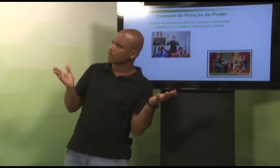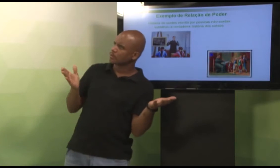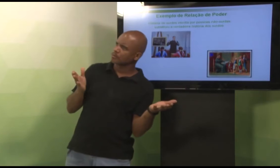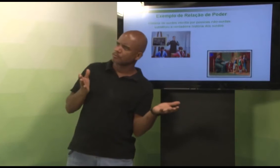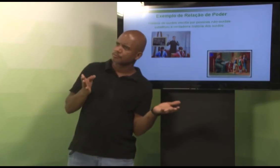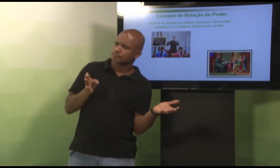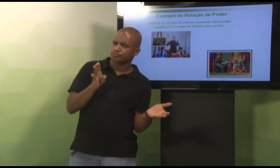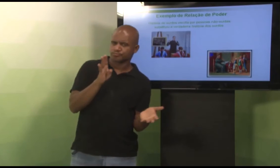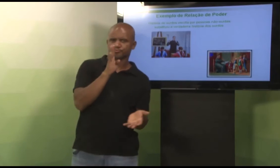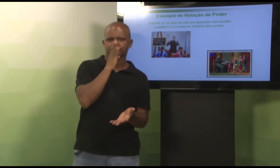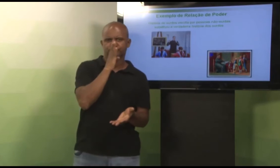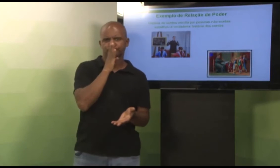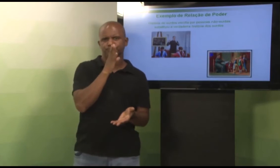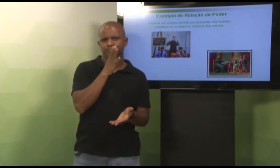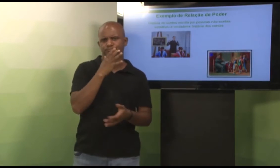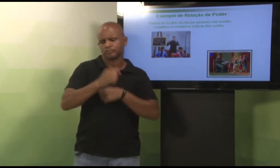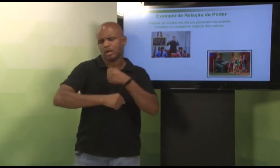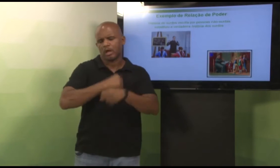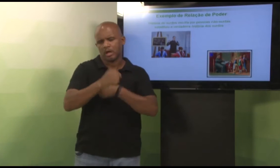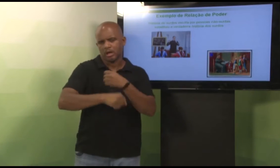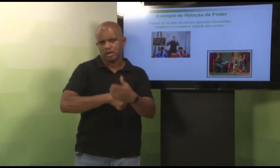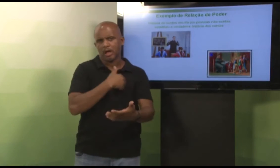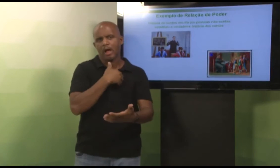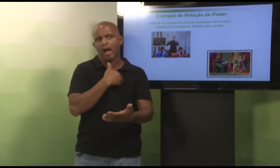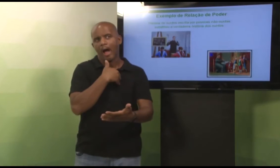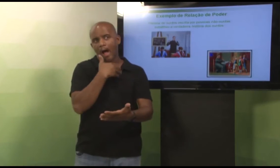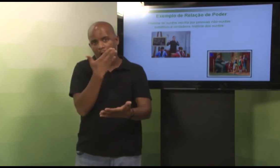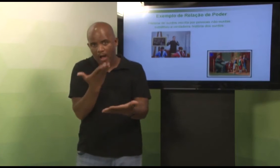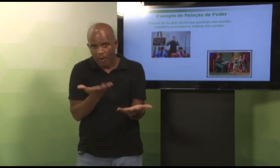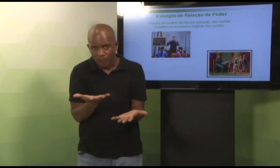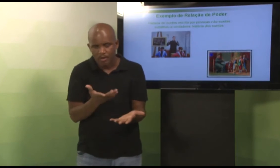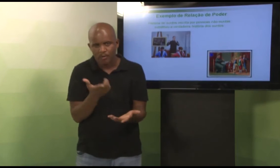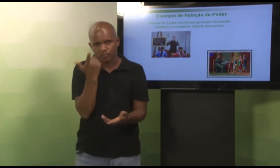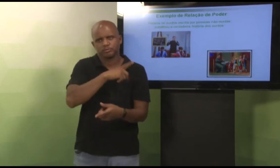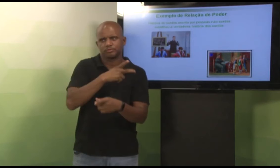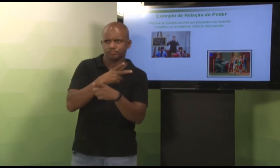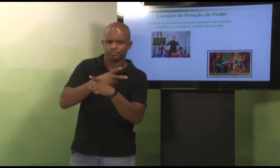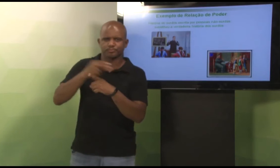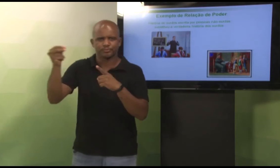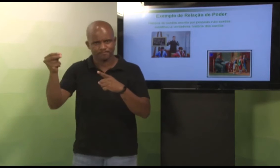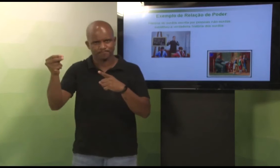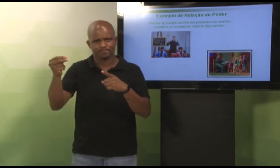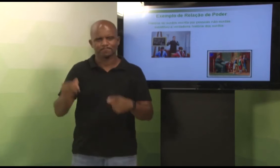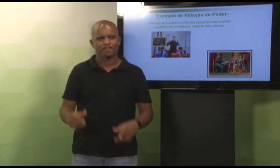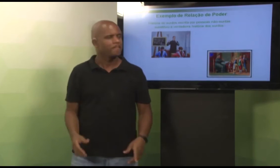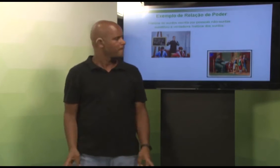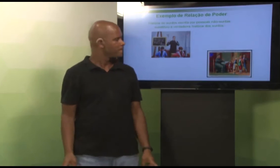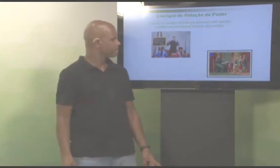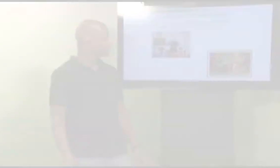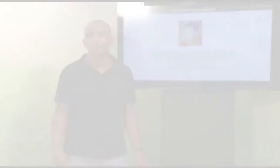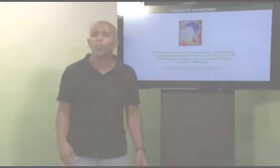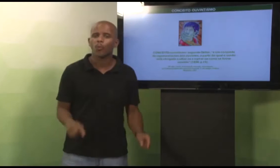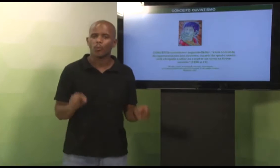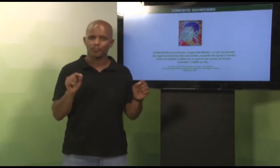com o processo de sinalização. Isso foi uma perda durante muitos anos. Agora que estamos conseguindo